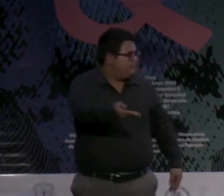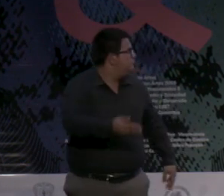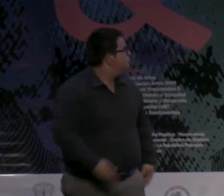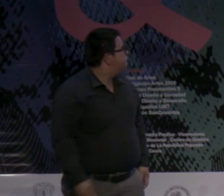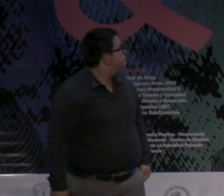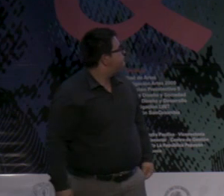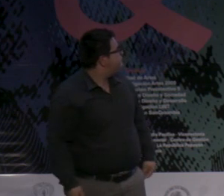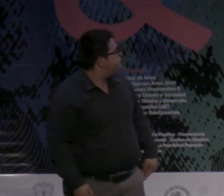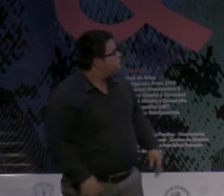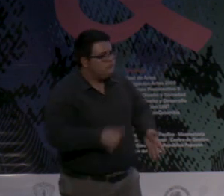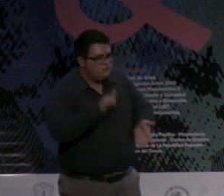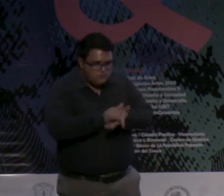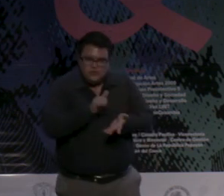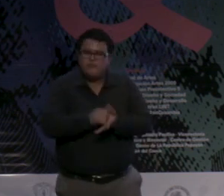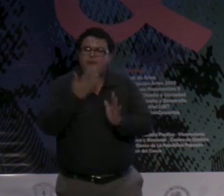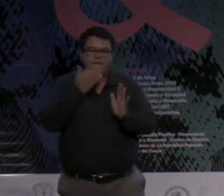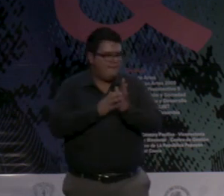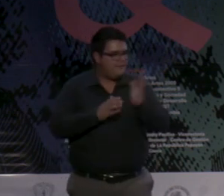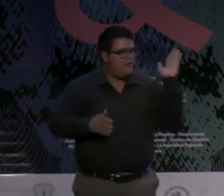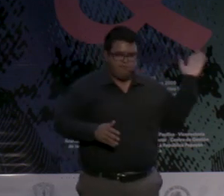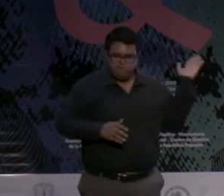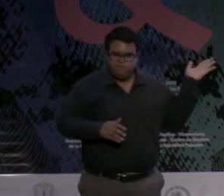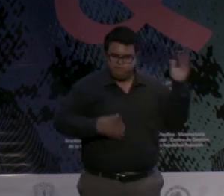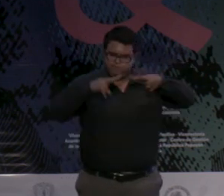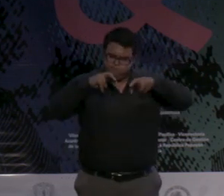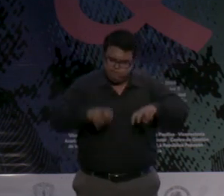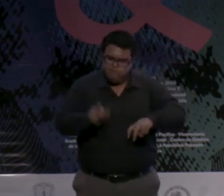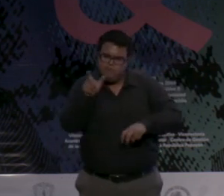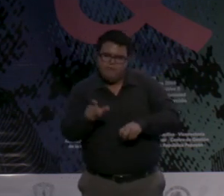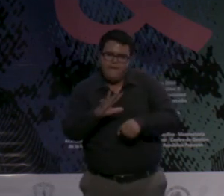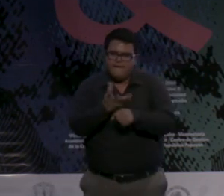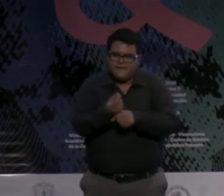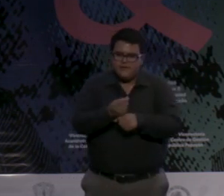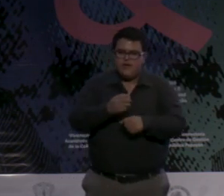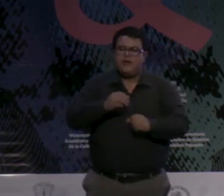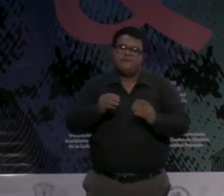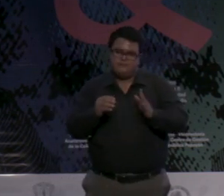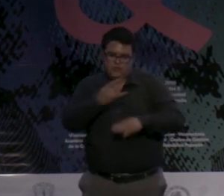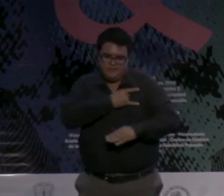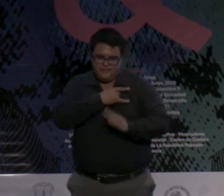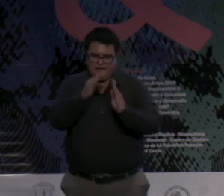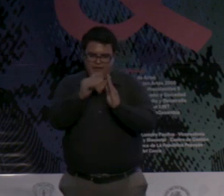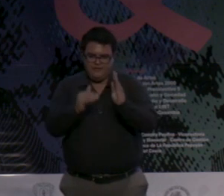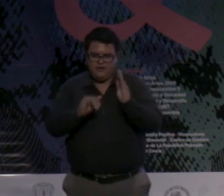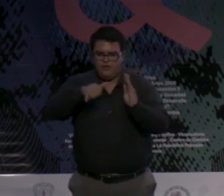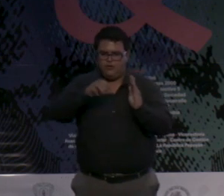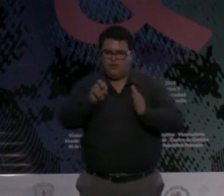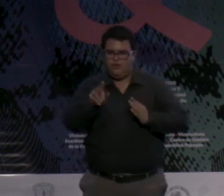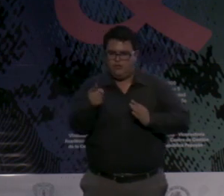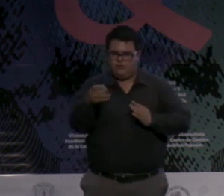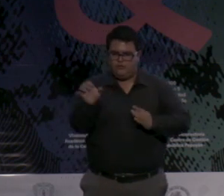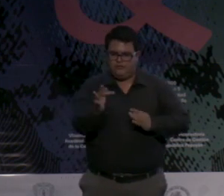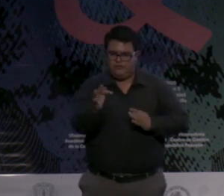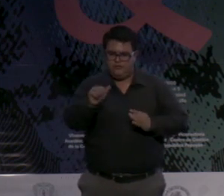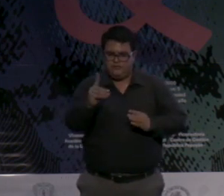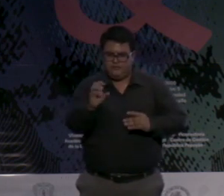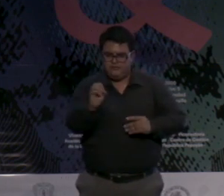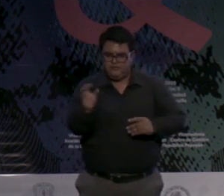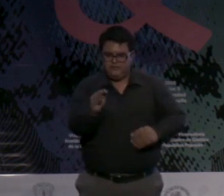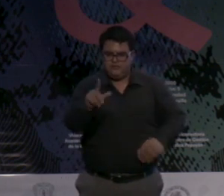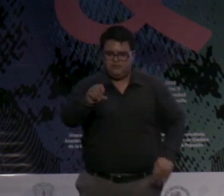todos acceden a los programas mediante los cuales el gobierno pretende inscribirlos en los lugares que ha asignado de la manera como ha